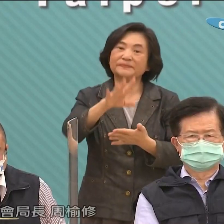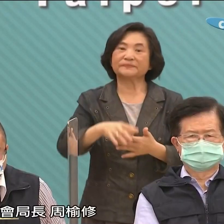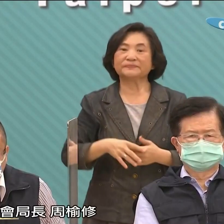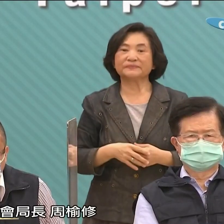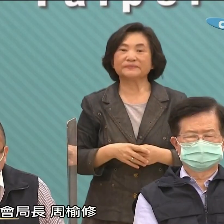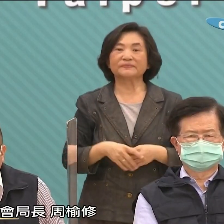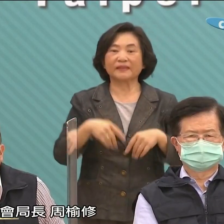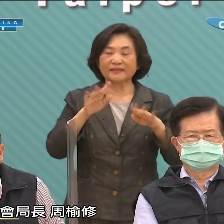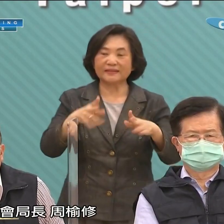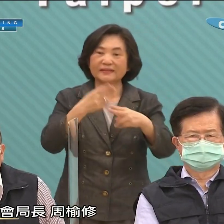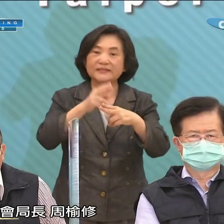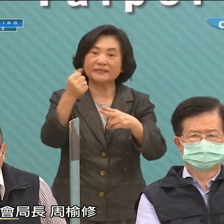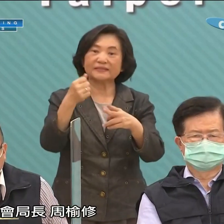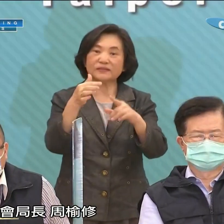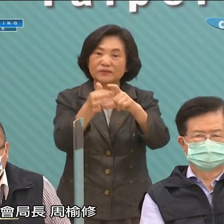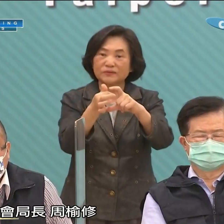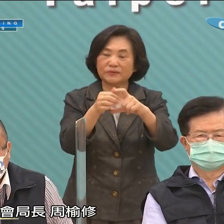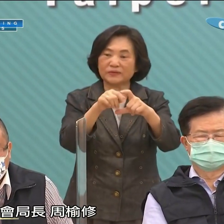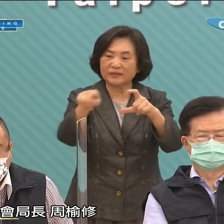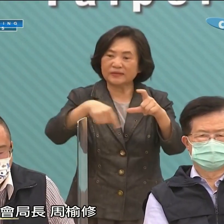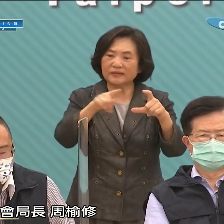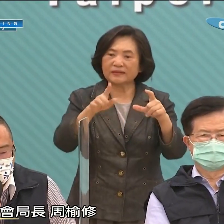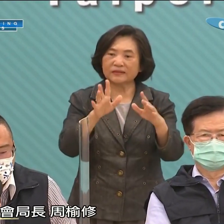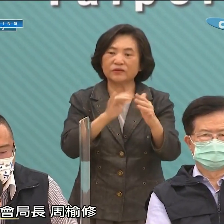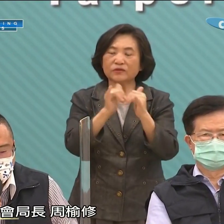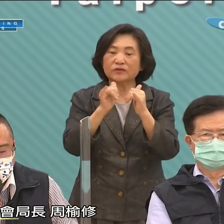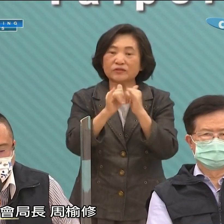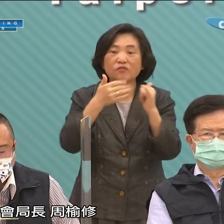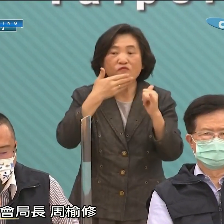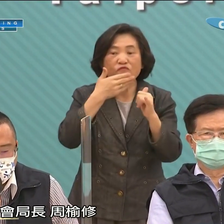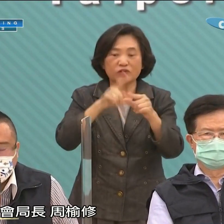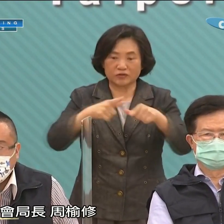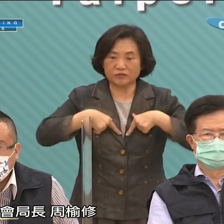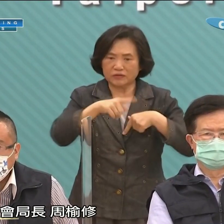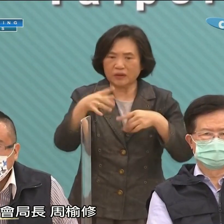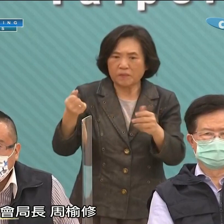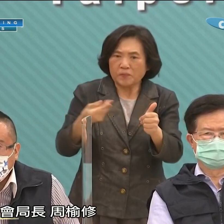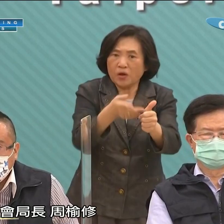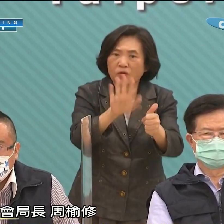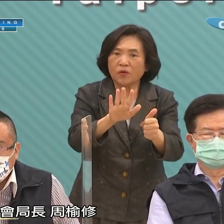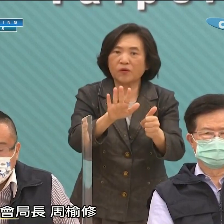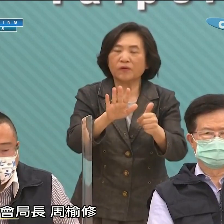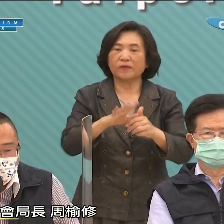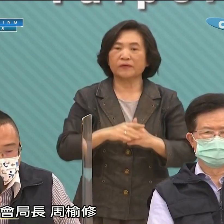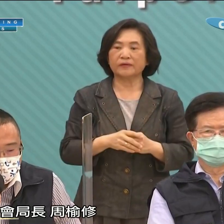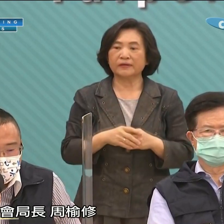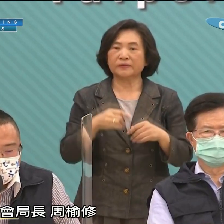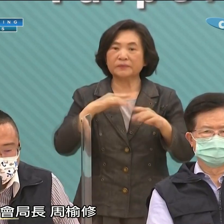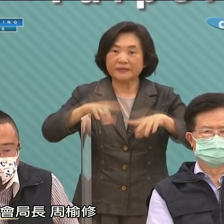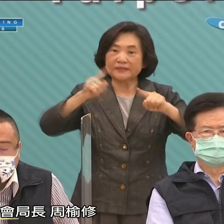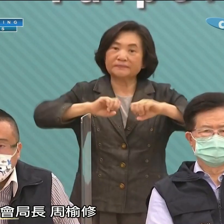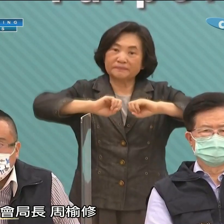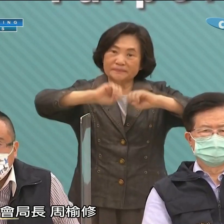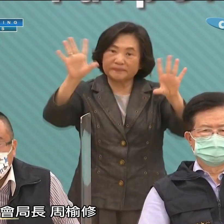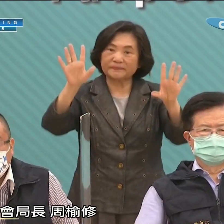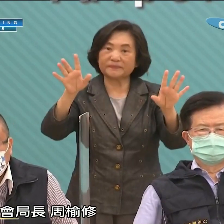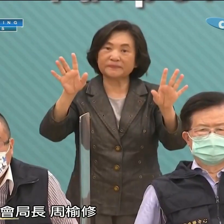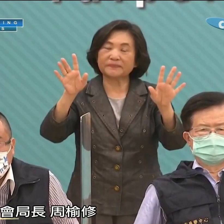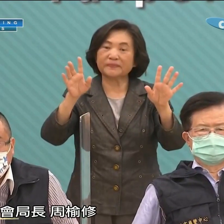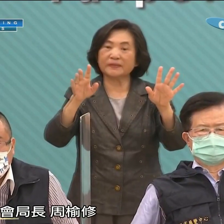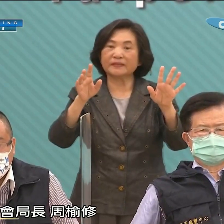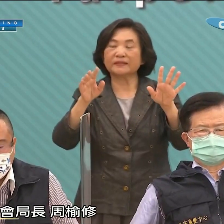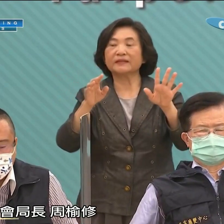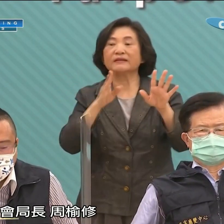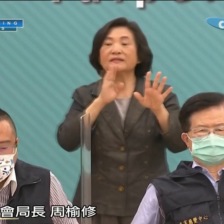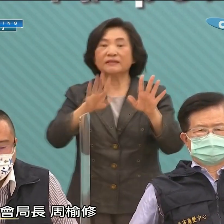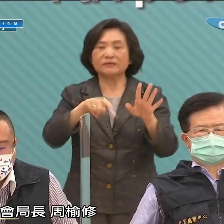那这一期啊，信义区的这个某一老人机构哈，那么有感染的状况哈，第一个报告就是说，他是因为机构